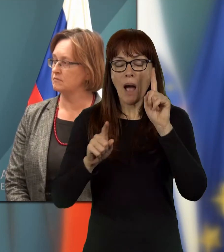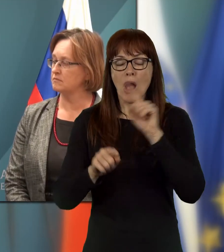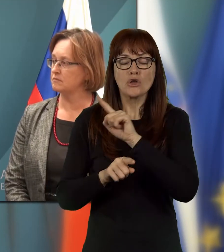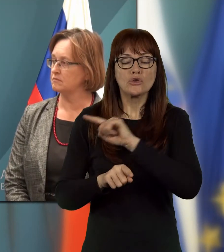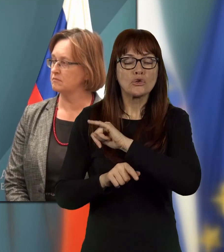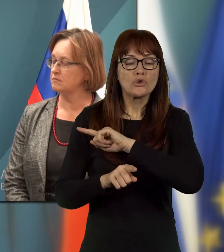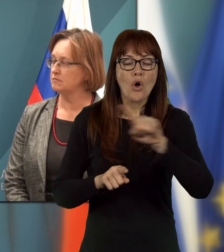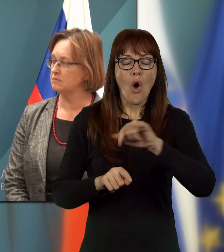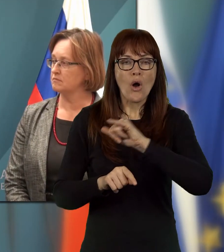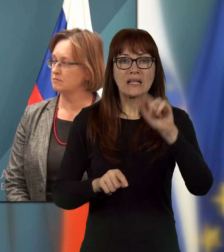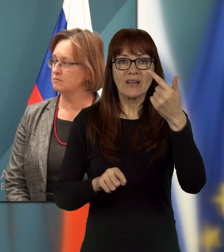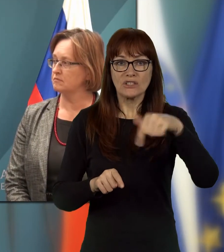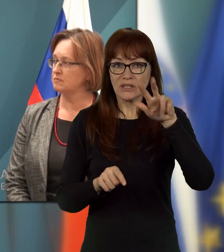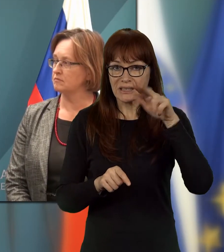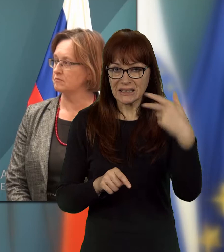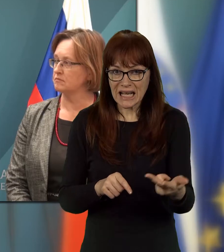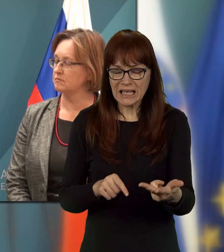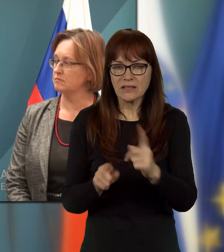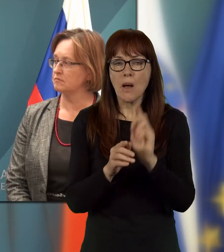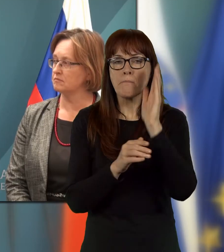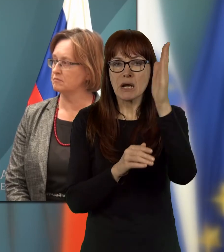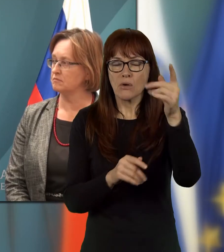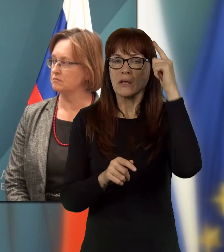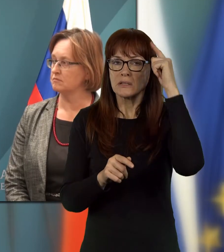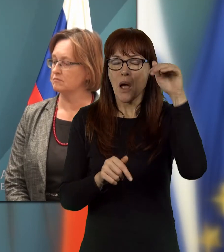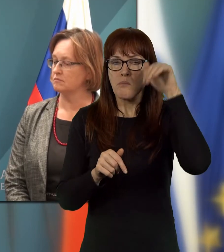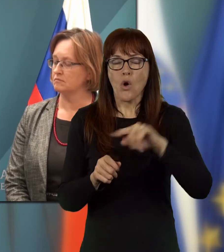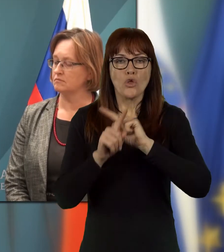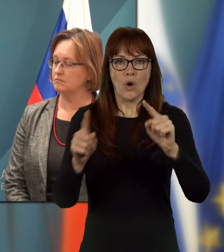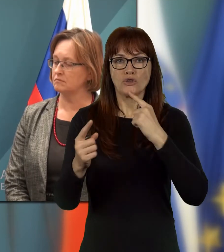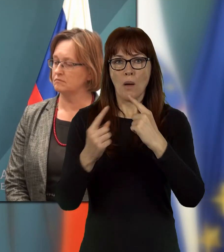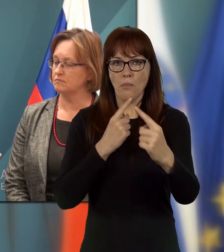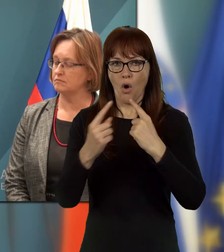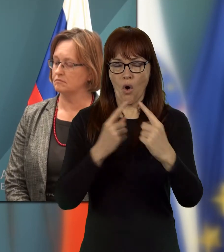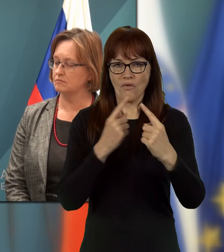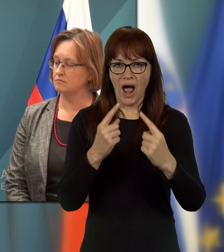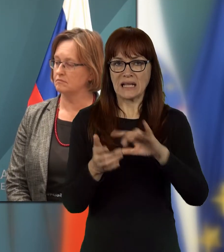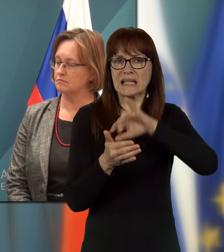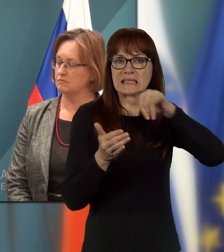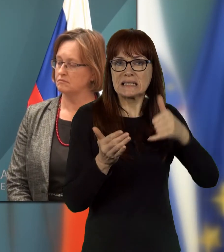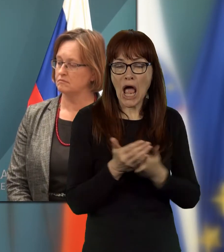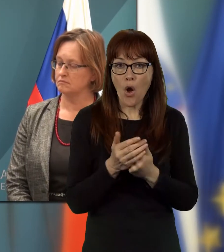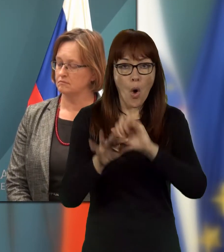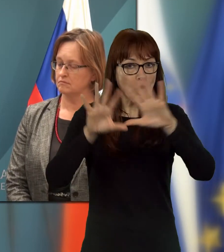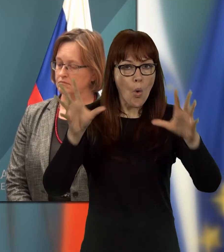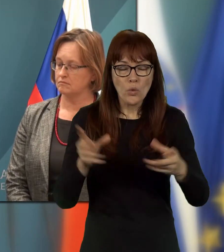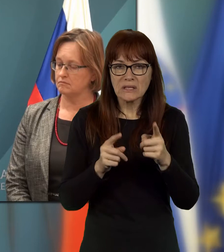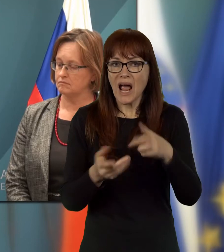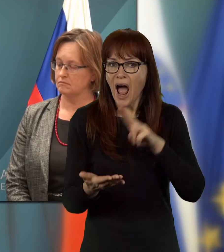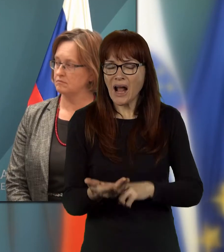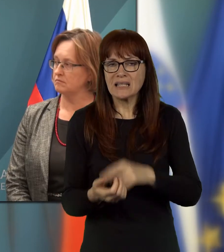ampak do leta 2030 in v prihodnosti morali drugače pogovarjati. Tako da celota tega je v